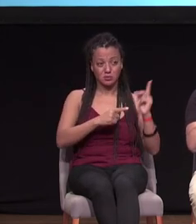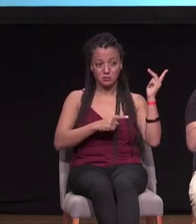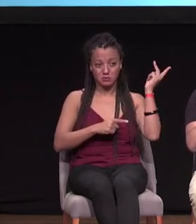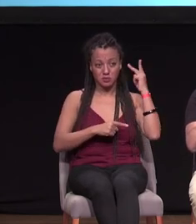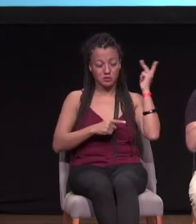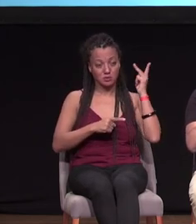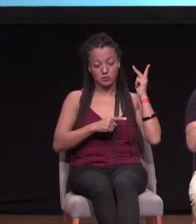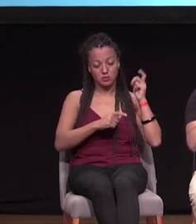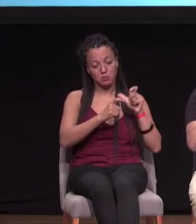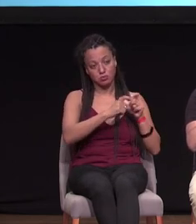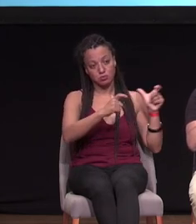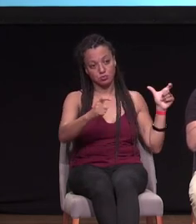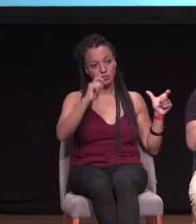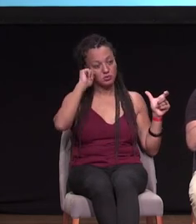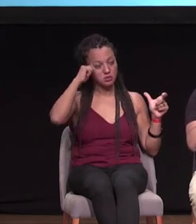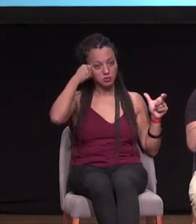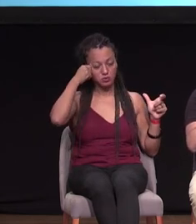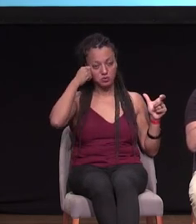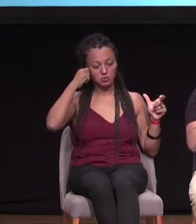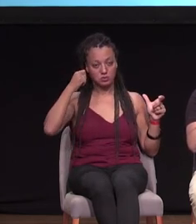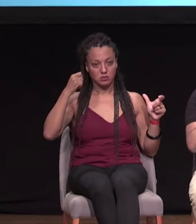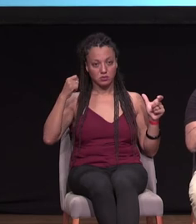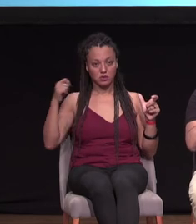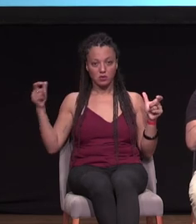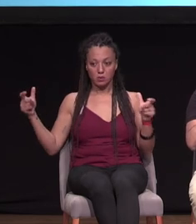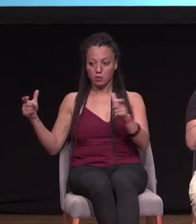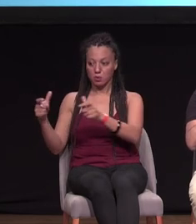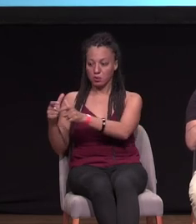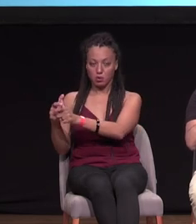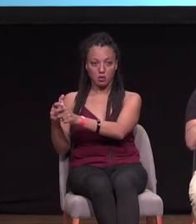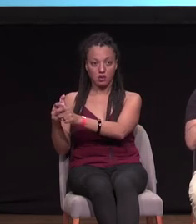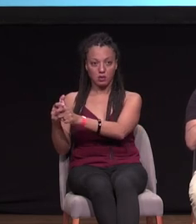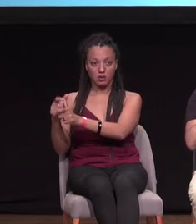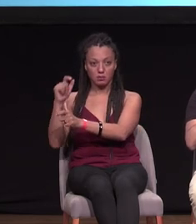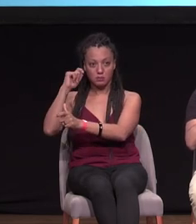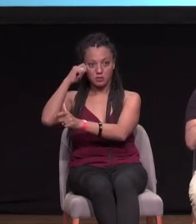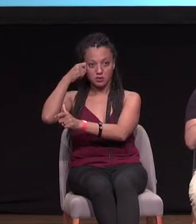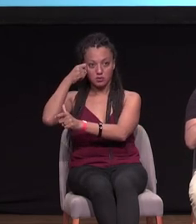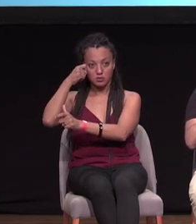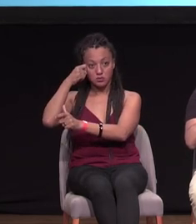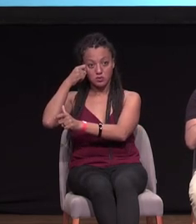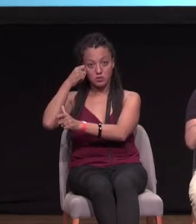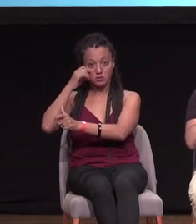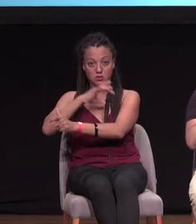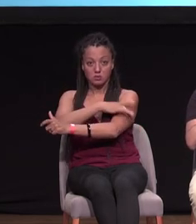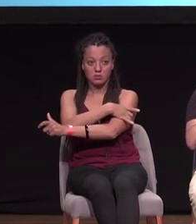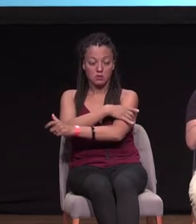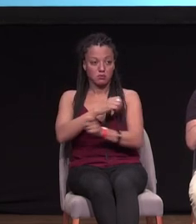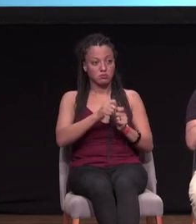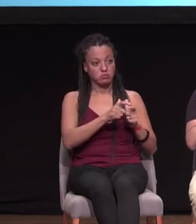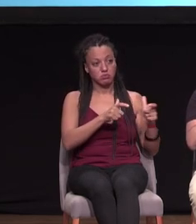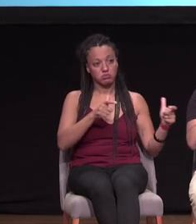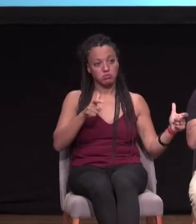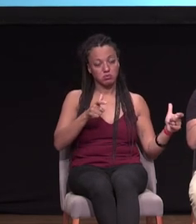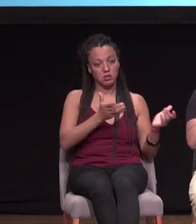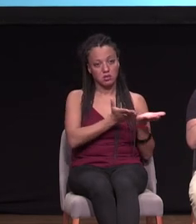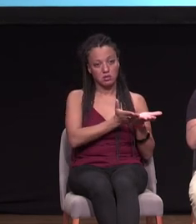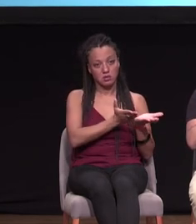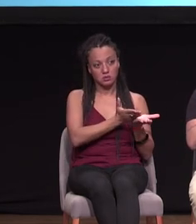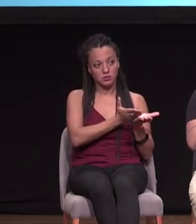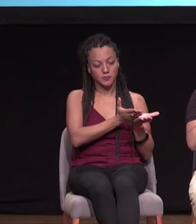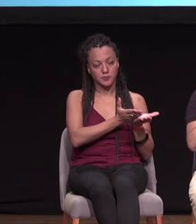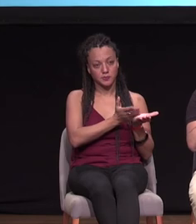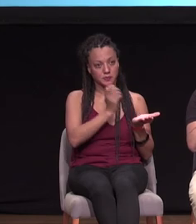né assim é um fenômeno social né e então eu acho que na verdade assim a gente tem que é